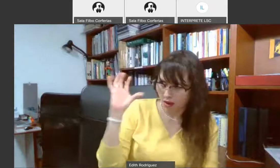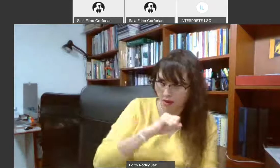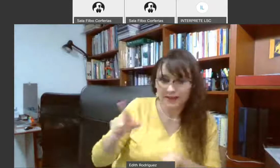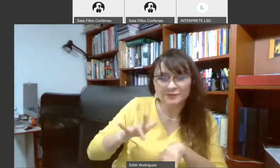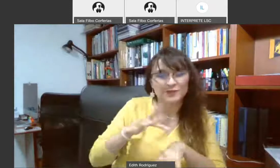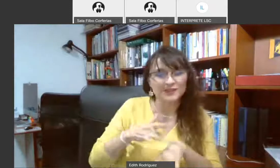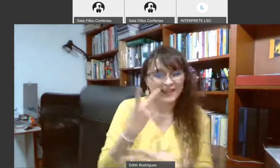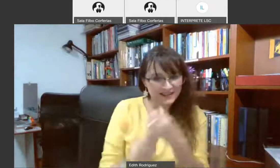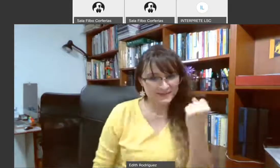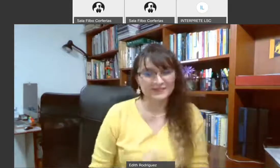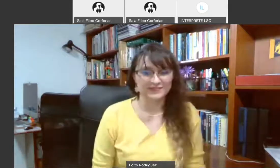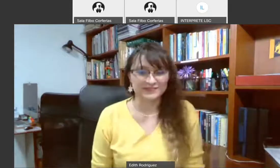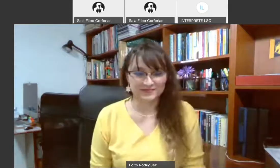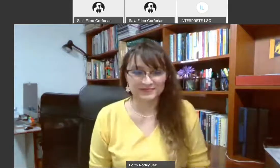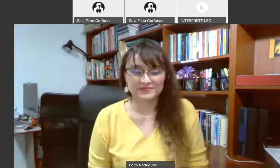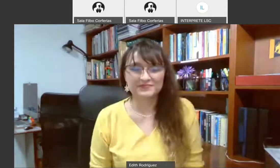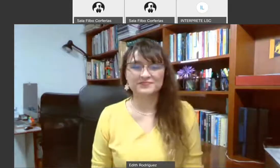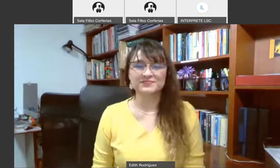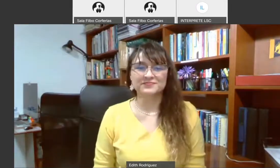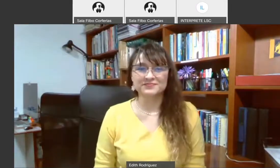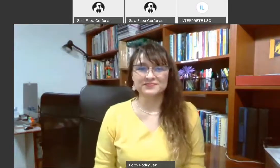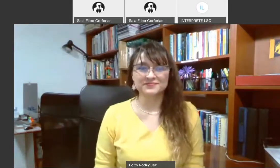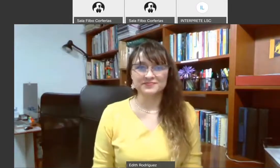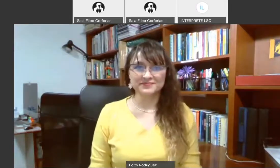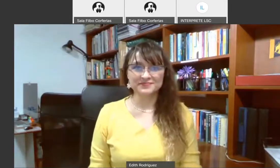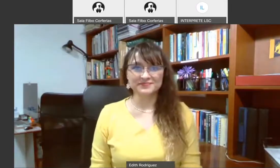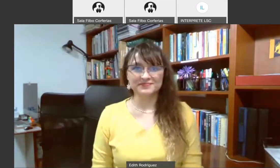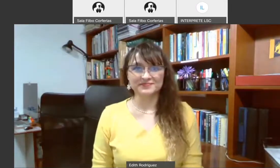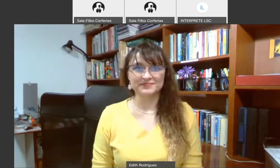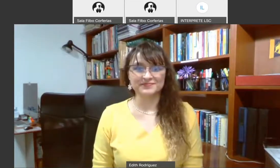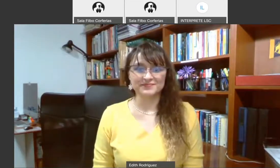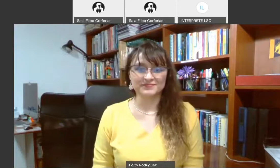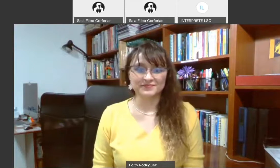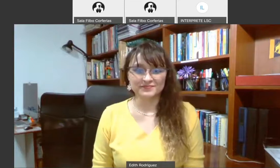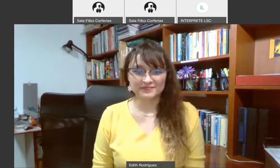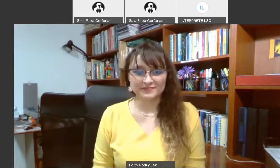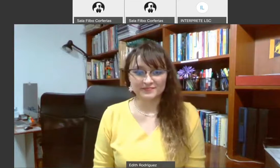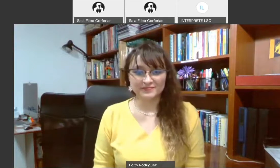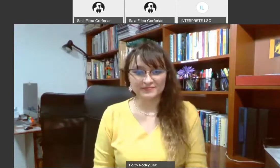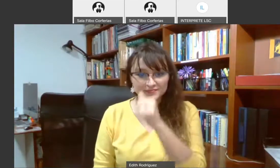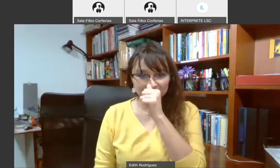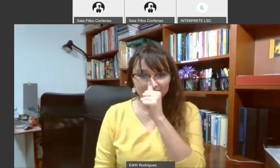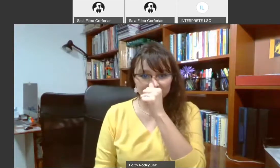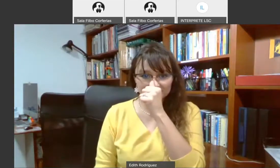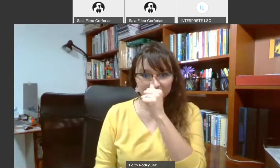decirle lea sin nosotros hacerlo. Es importante, si yo le digo, poderlo demostrar con mis hechos.